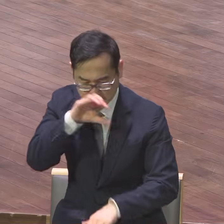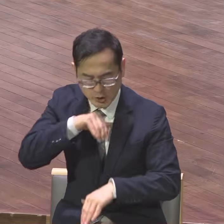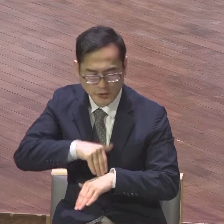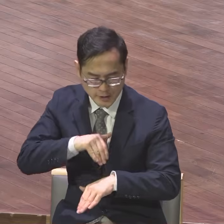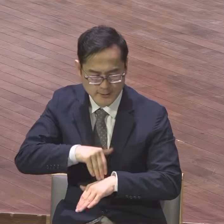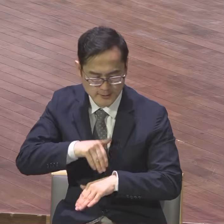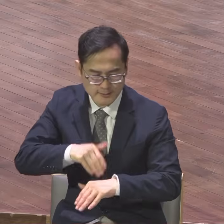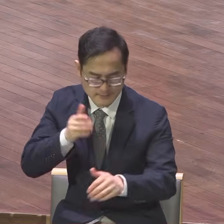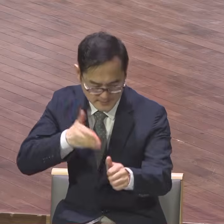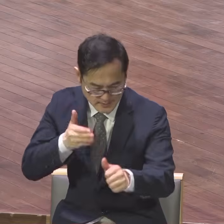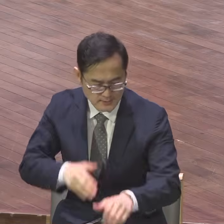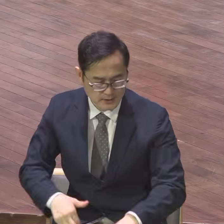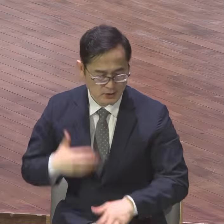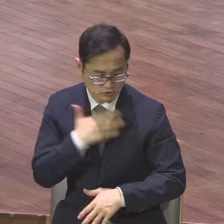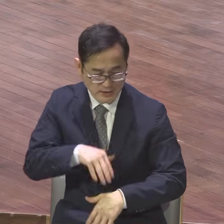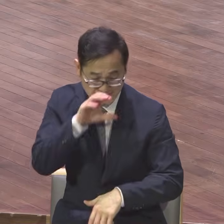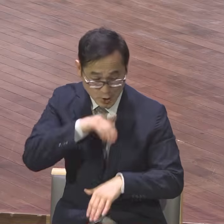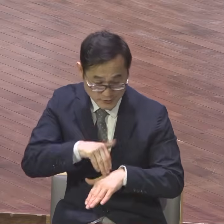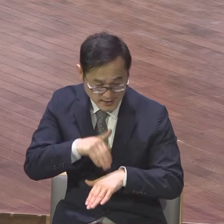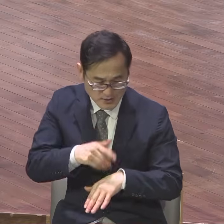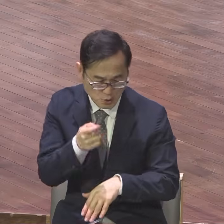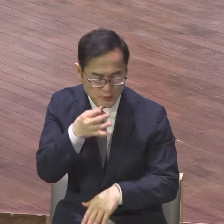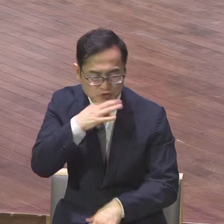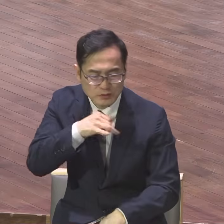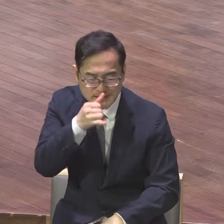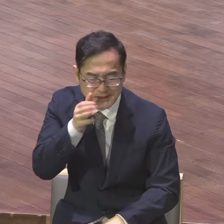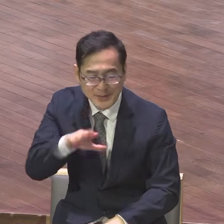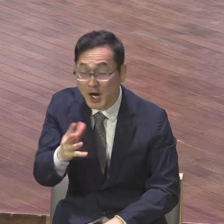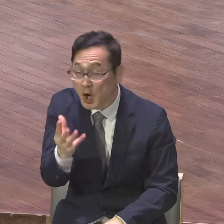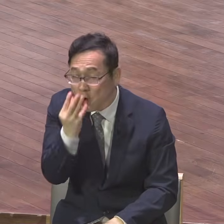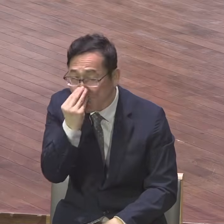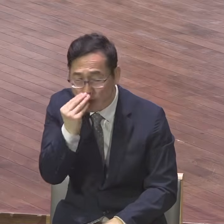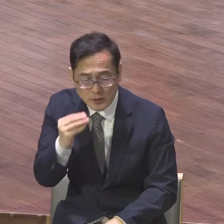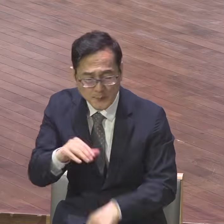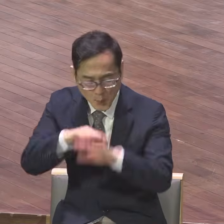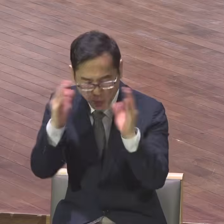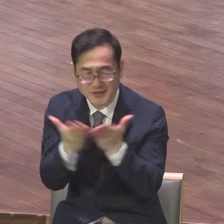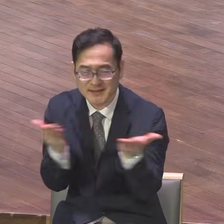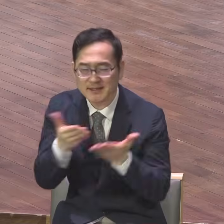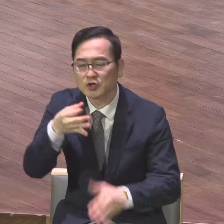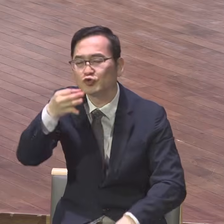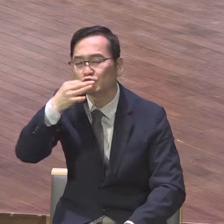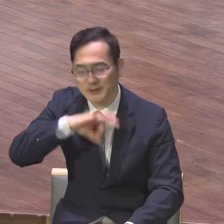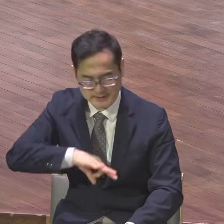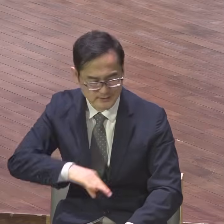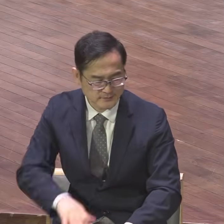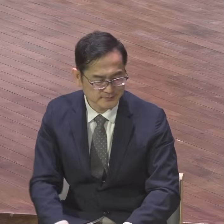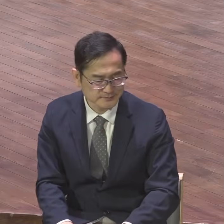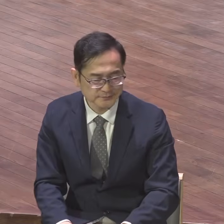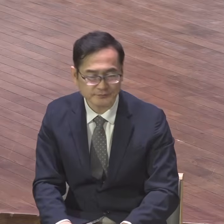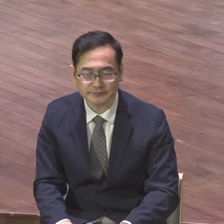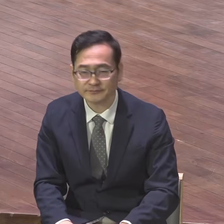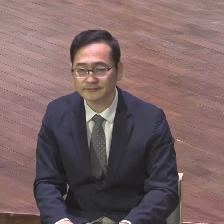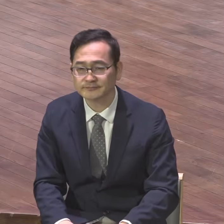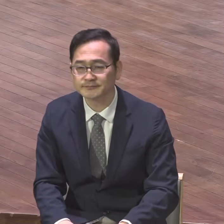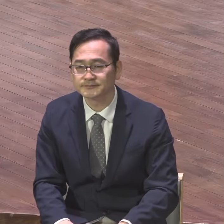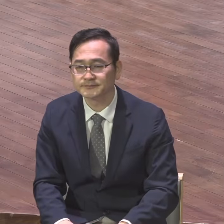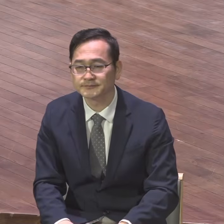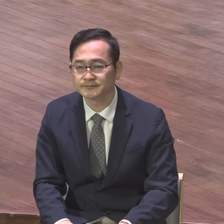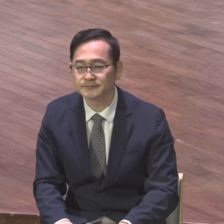있으나 경건은 범사에 유익하니 금생과 내생에 약속이 있느니라. 사도